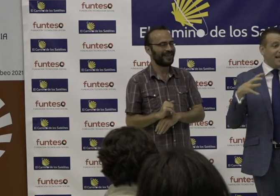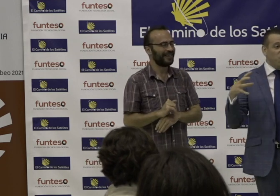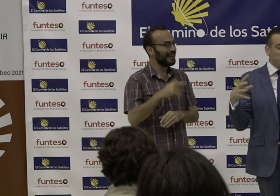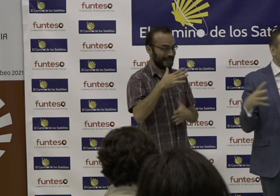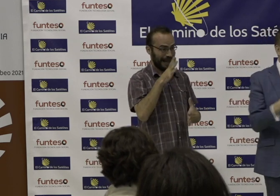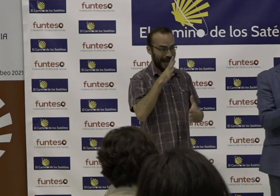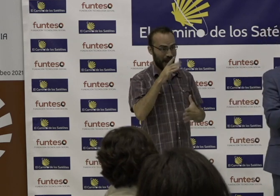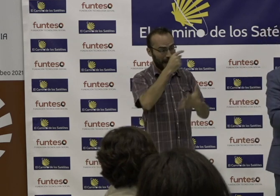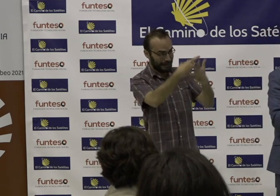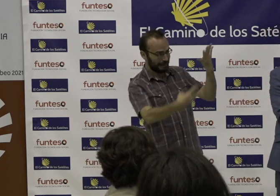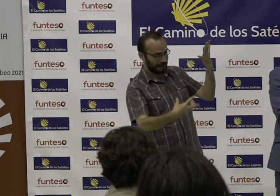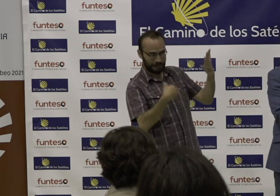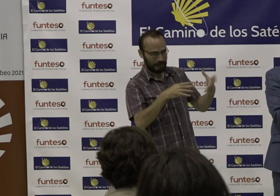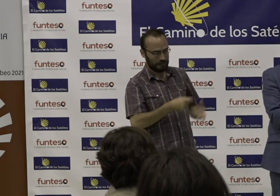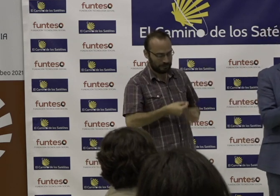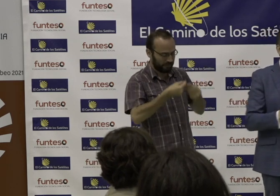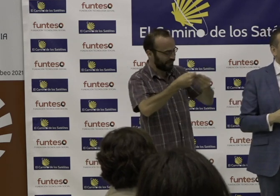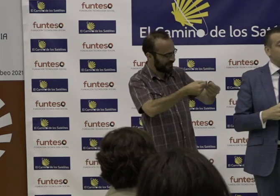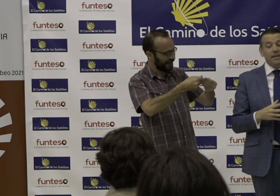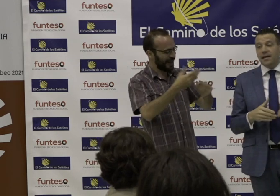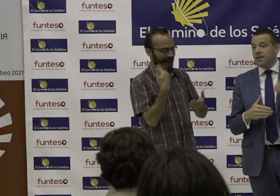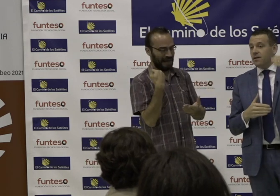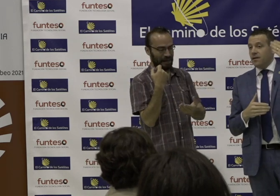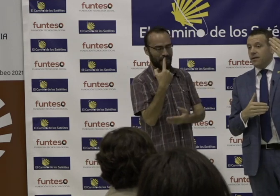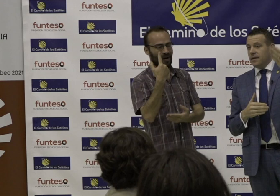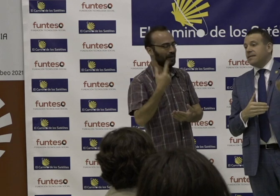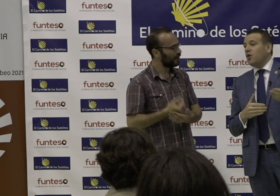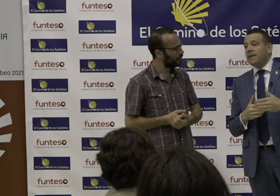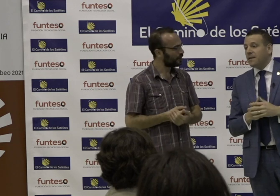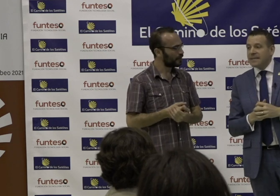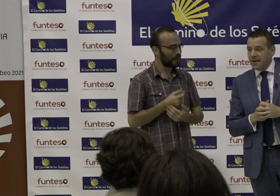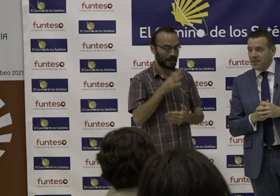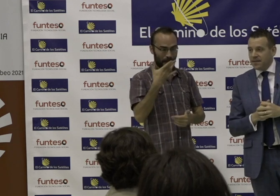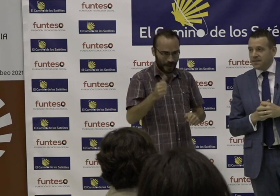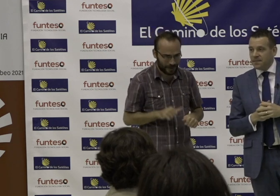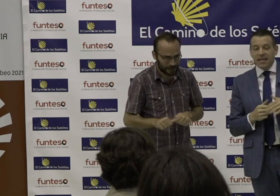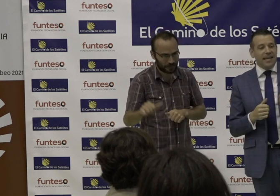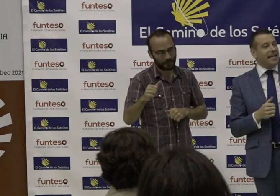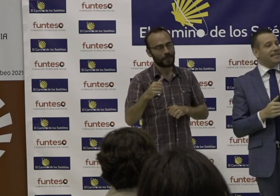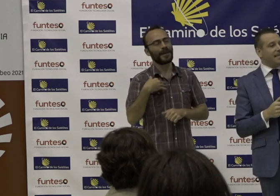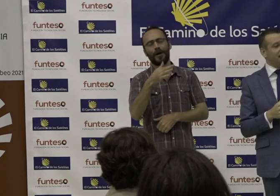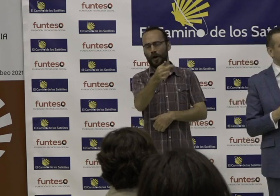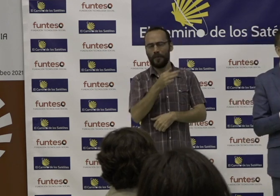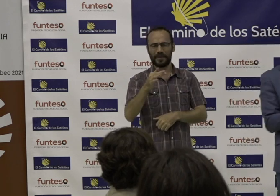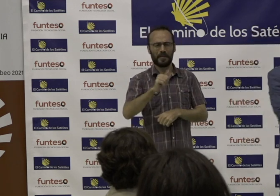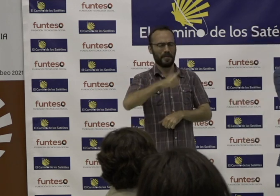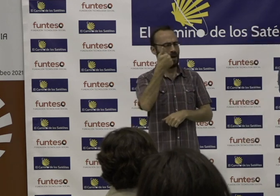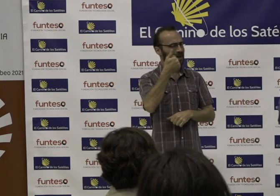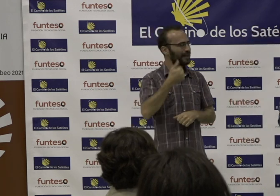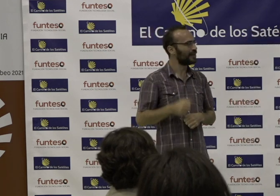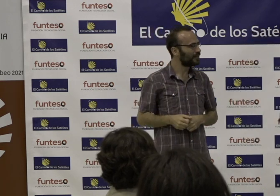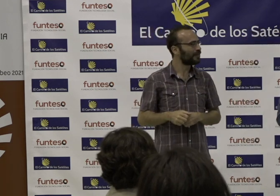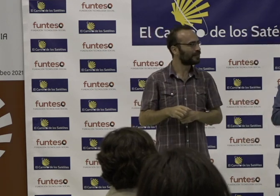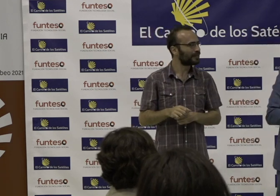entonces la unión fue fantástica. A partir de ahí, quise compartir más herramientas. En el siguiente